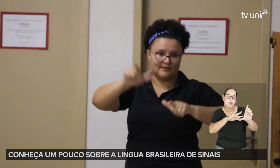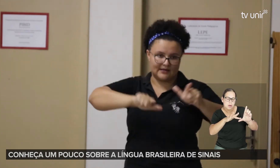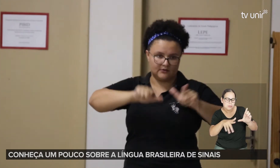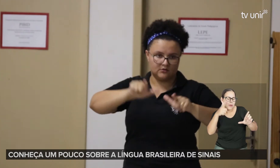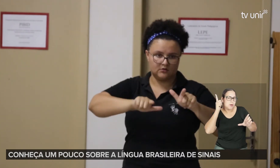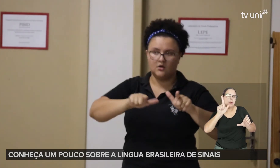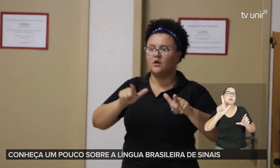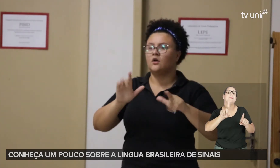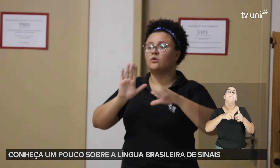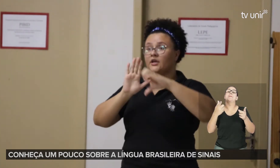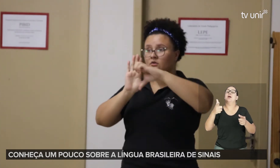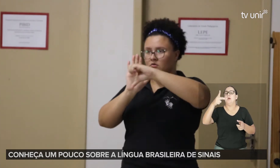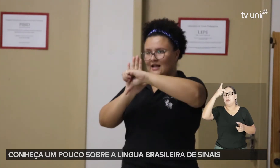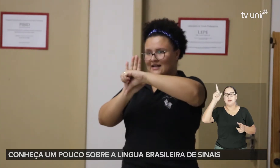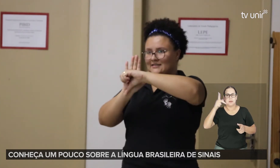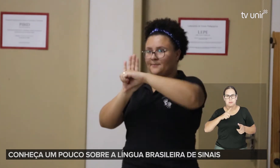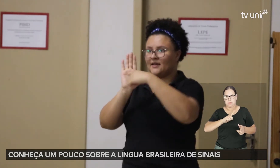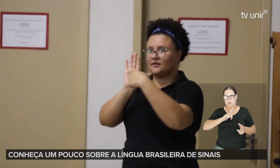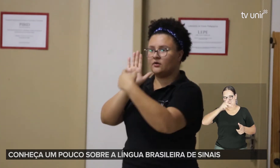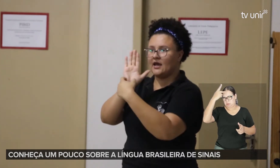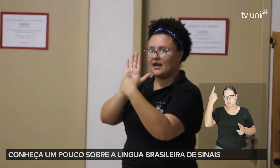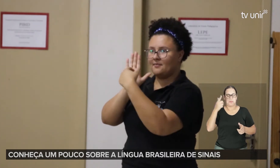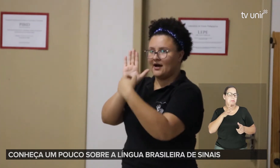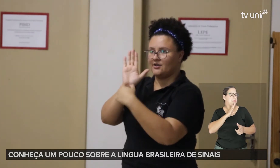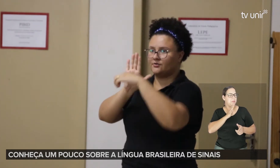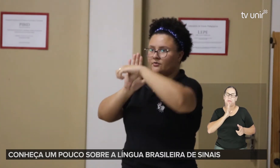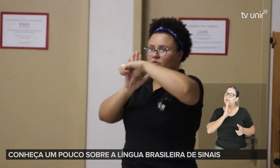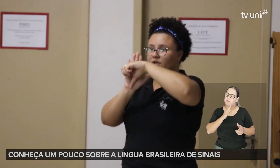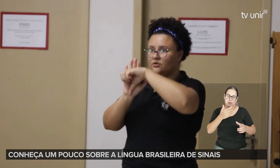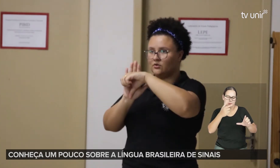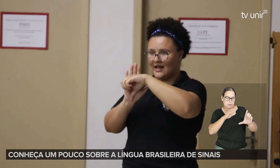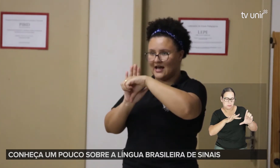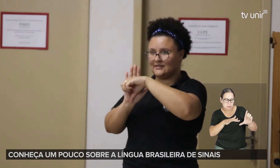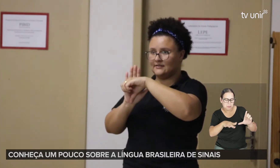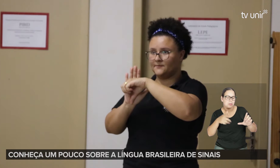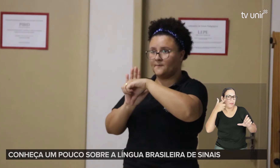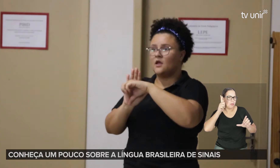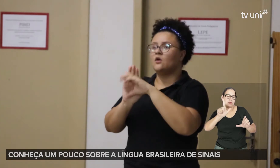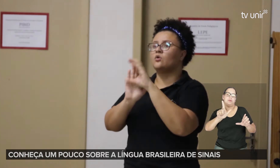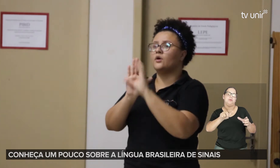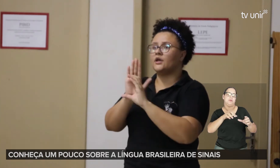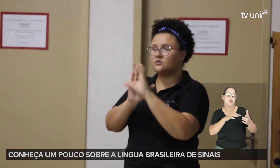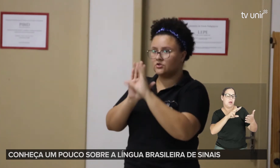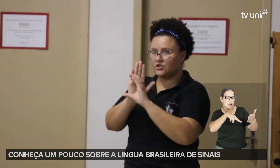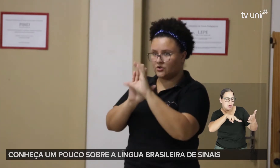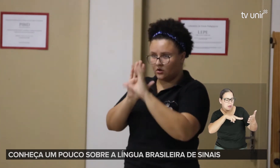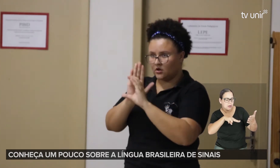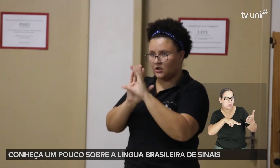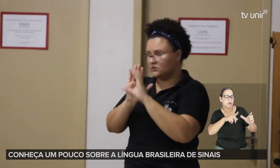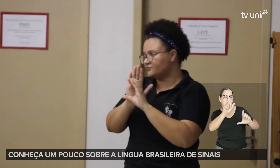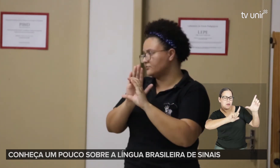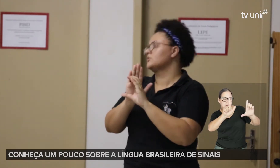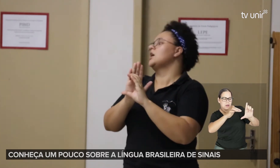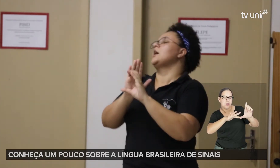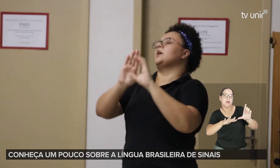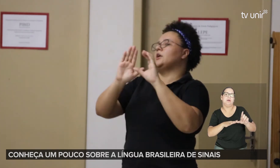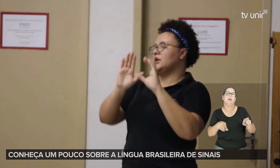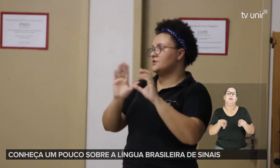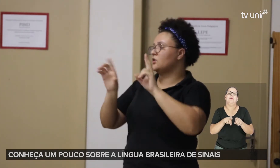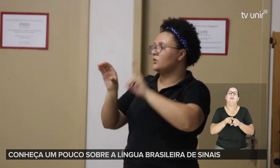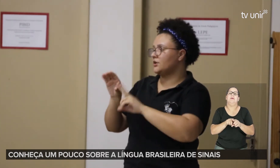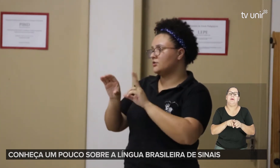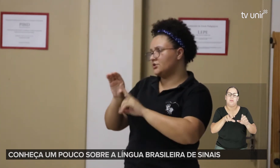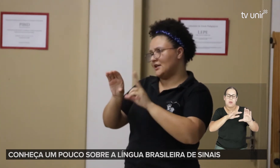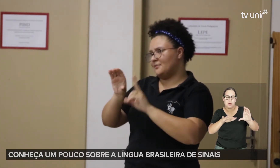a legenda, mas nós temos pessoas surdas que não sabem ler, só usam a língua de sinais, né? Então, foi obrigatoriedade, acessibilidade em